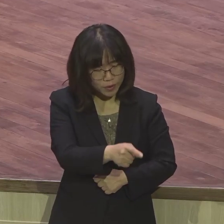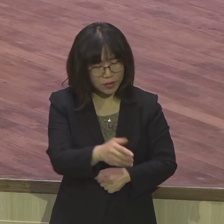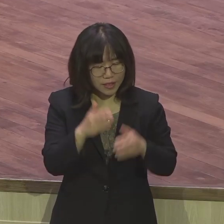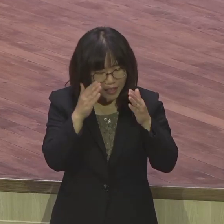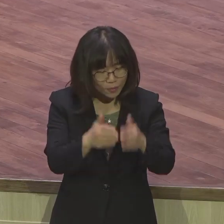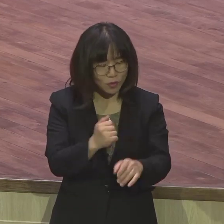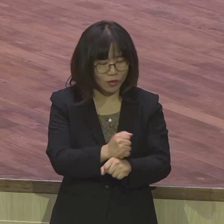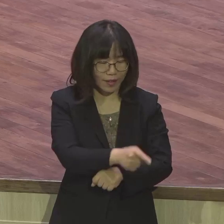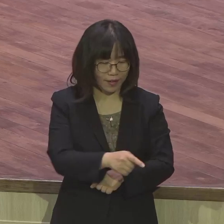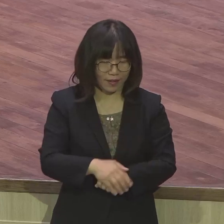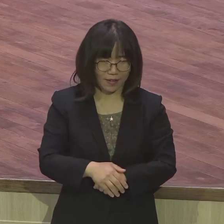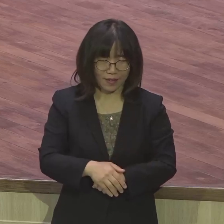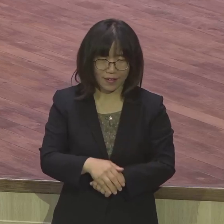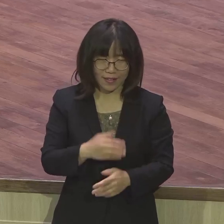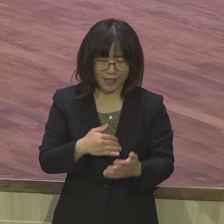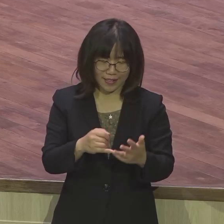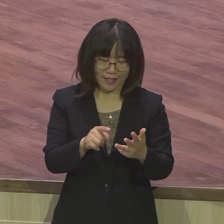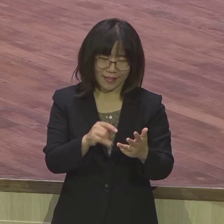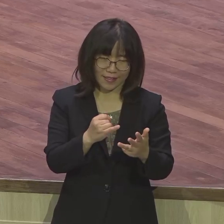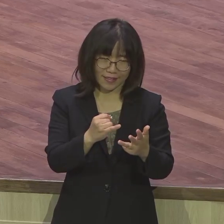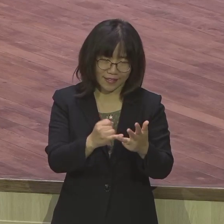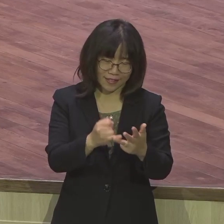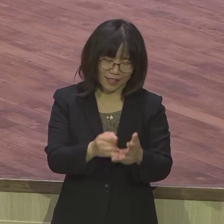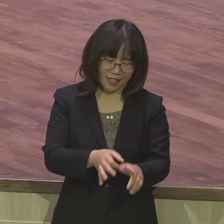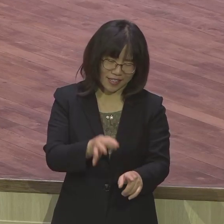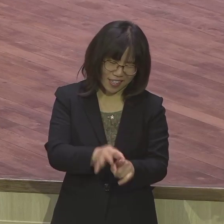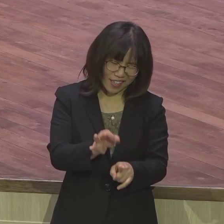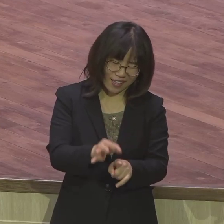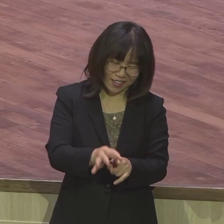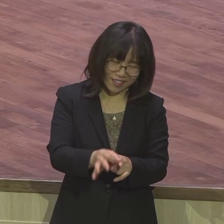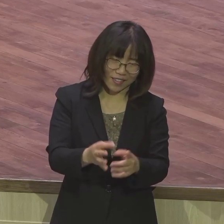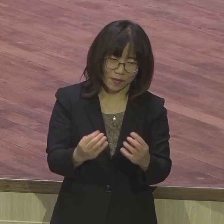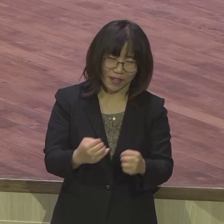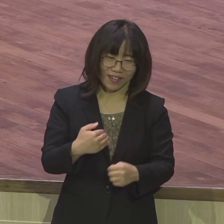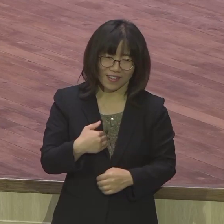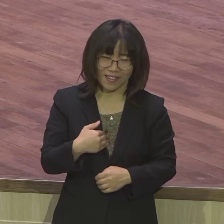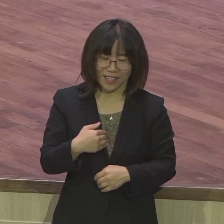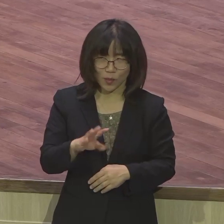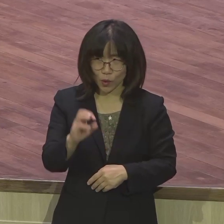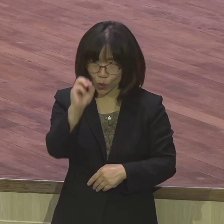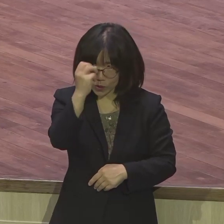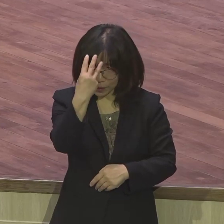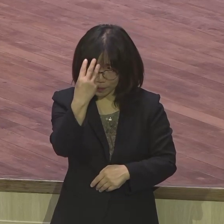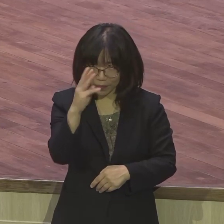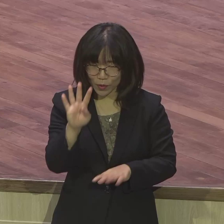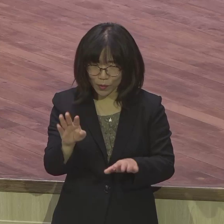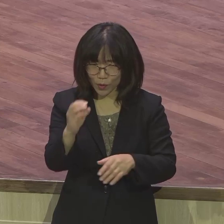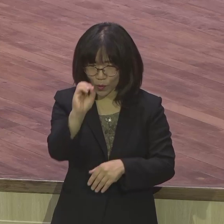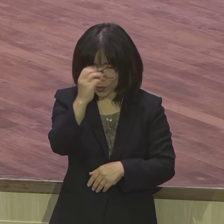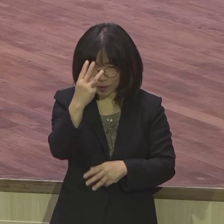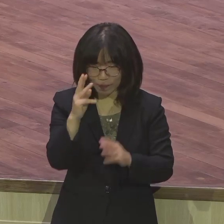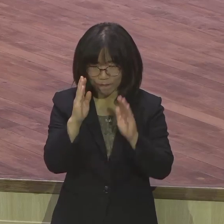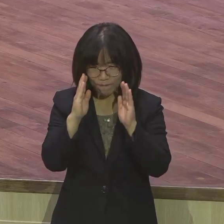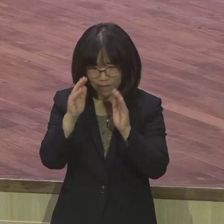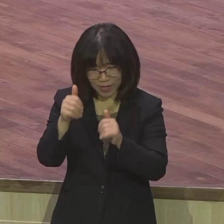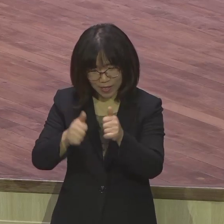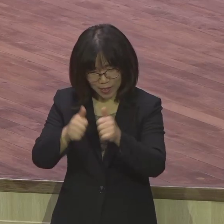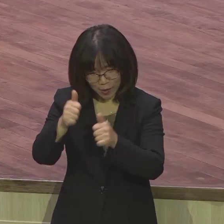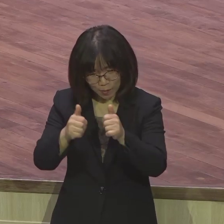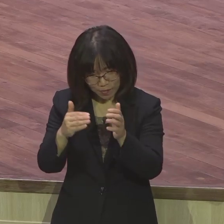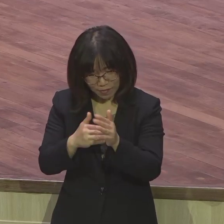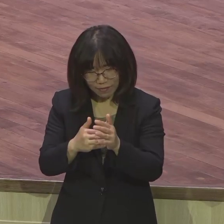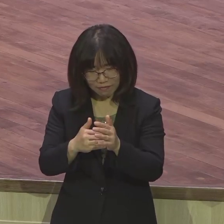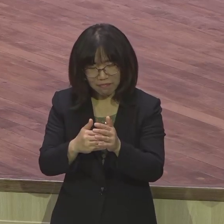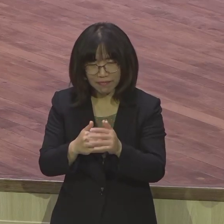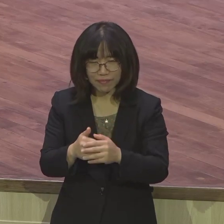되는데 안 하더라고. 그것 때문에 좀 잔소리를 좀 했죠. 이번에 고3에서 시험 봤는데, 무슨